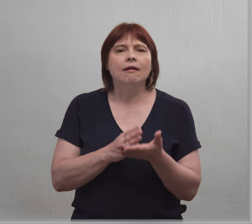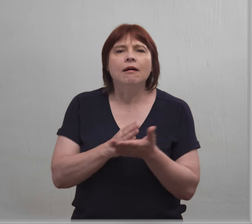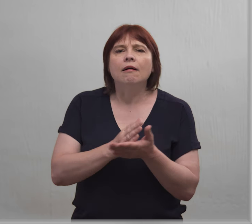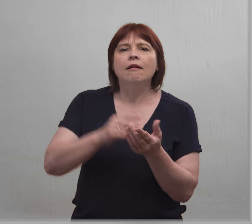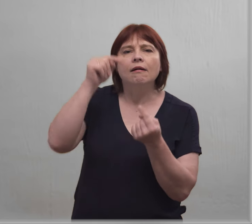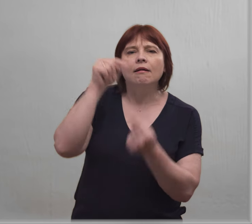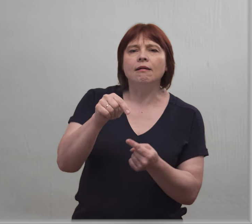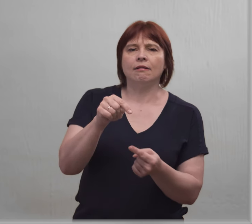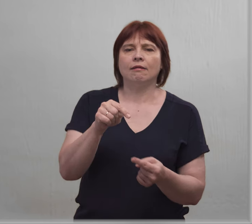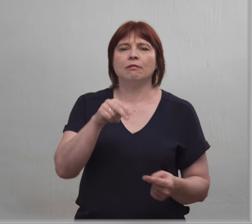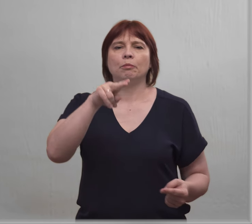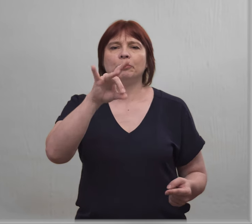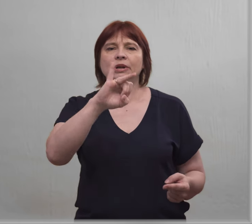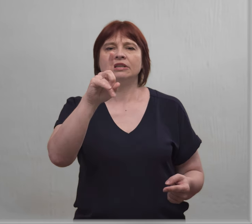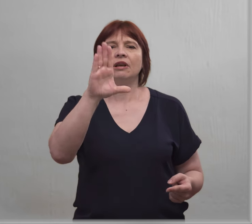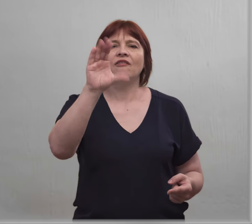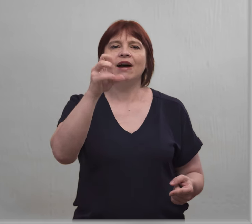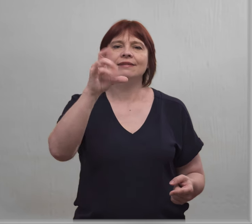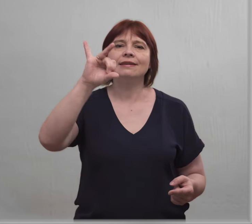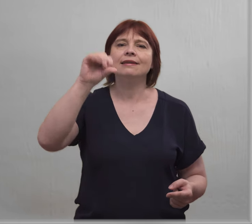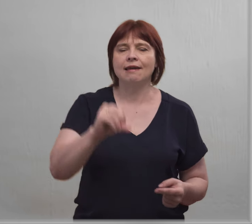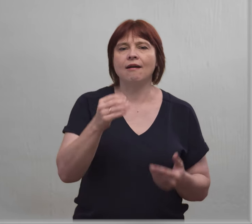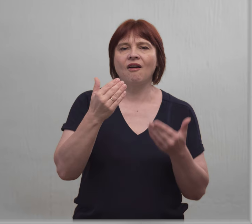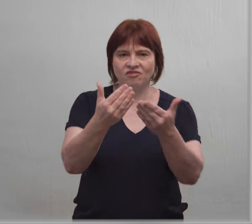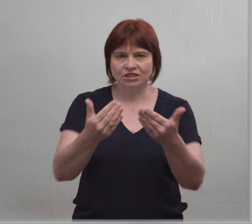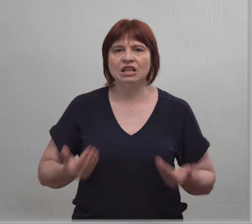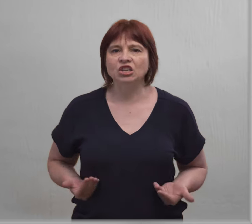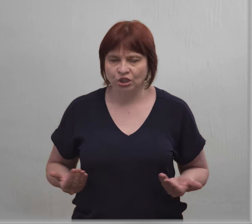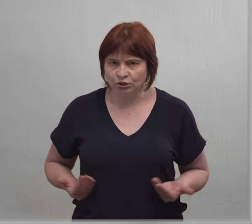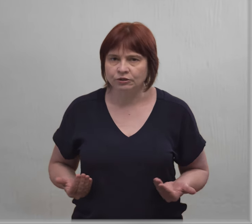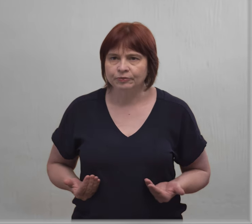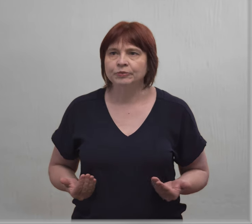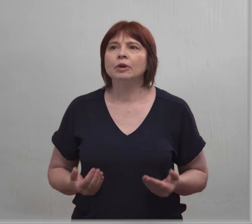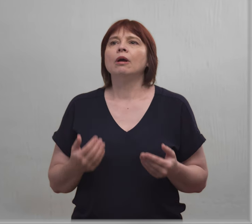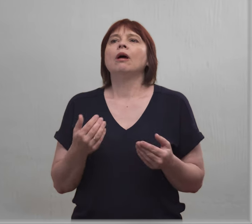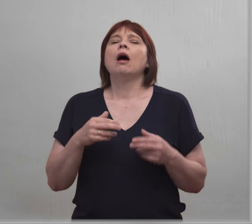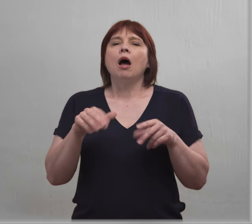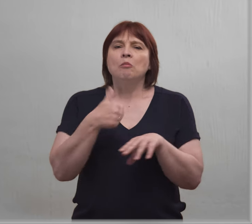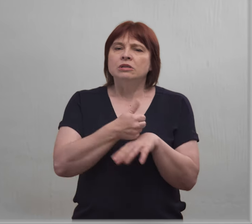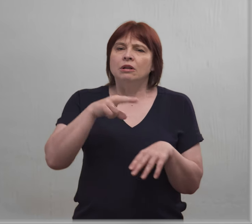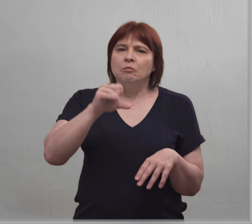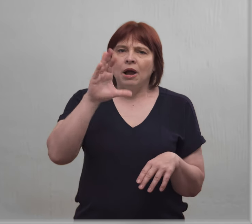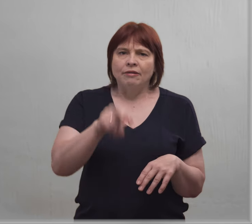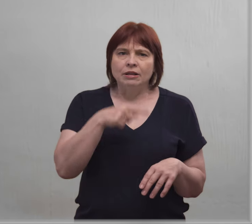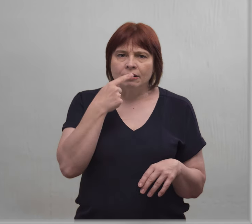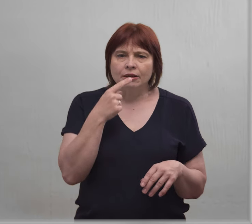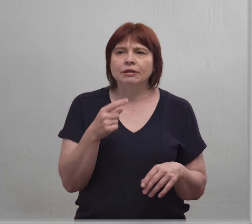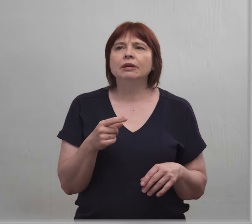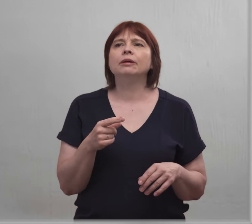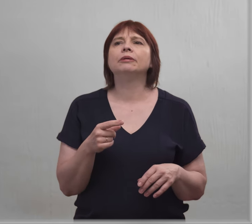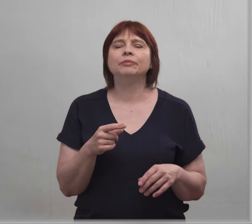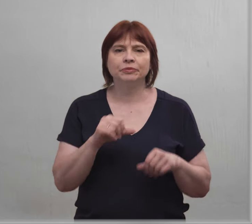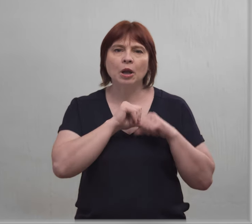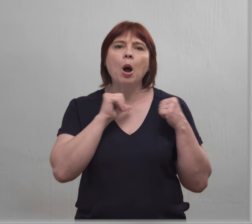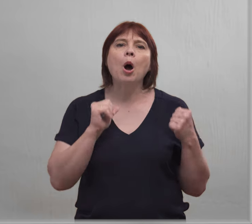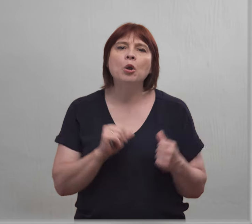откроем Ефесянам 1 главу, где апостол Павел говорит: «Услышав о вашей вере во Христа Иисуса», 15 стих, «и о любви